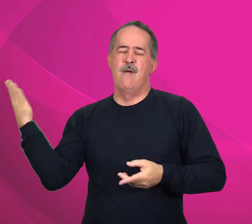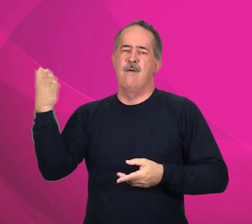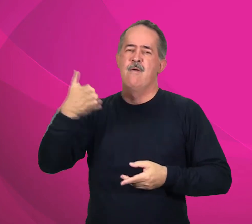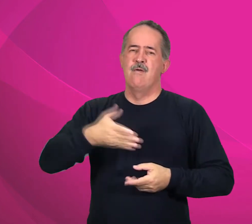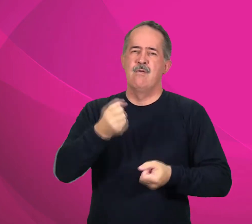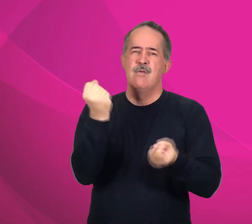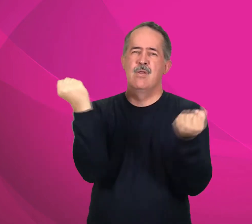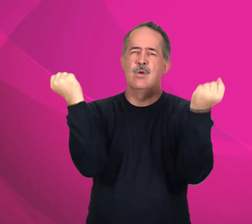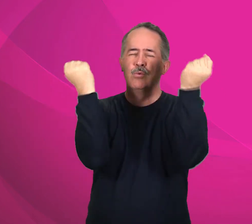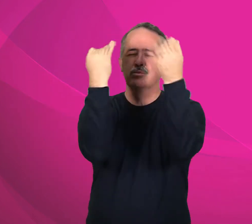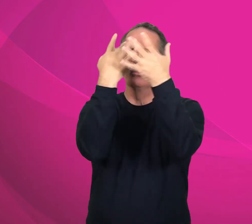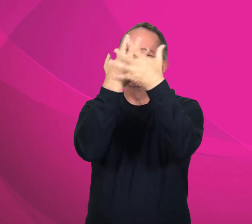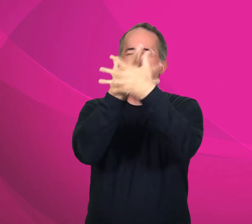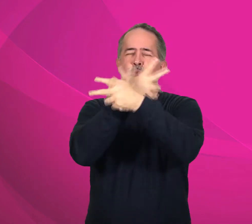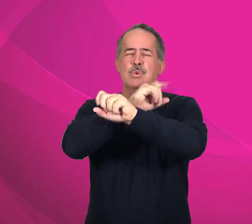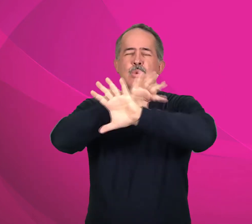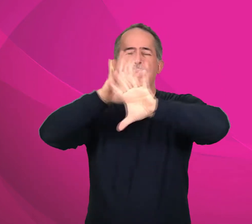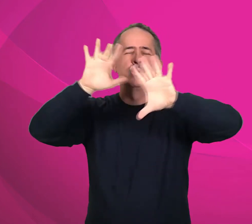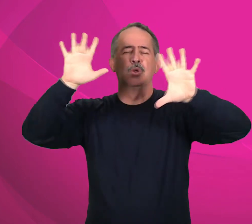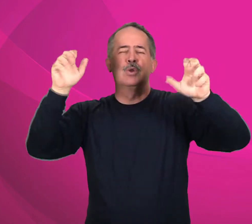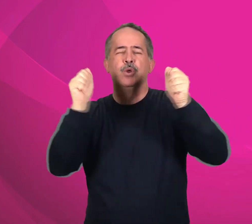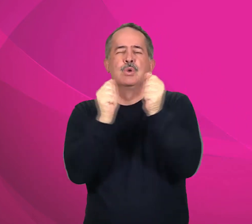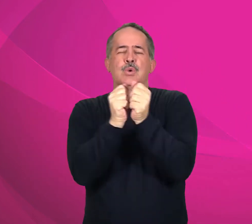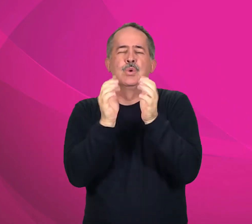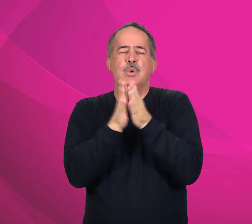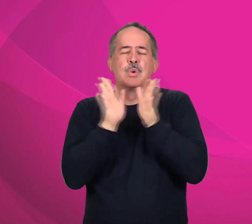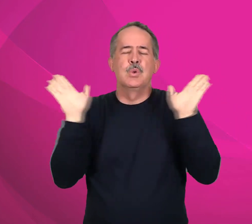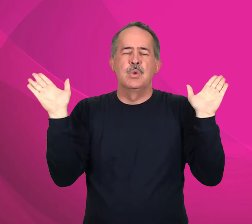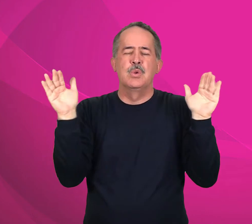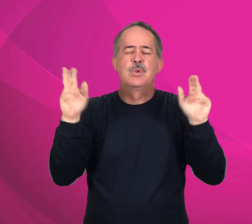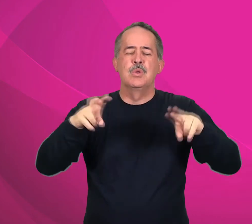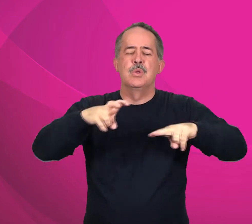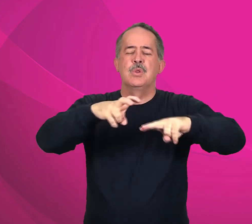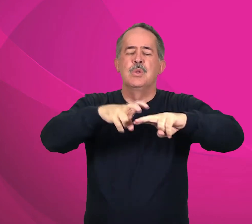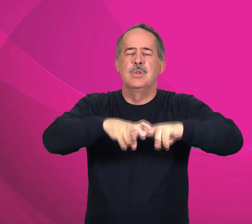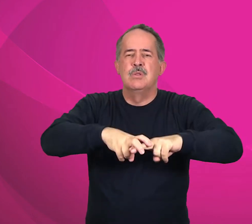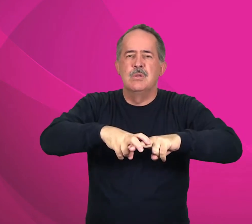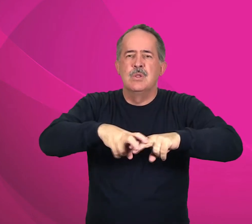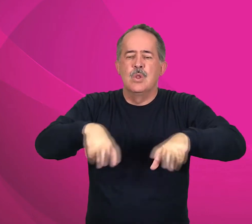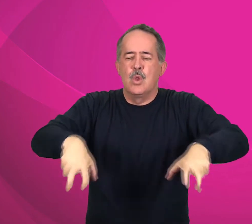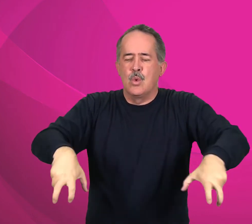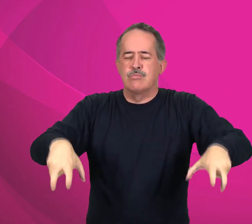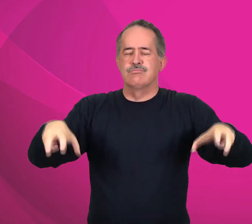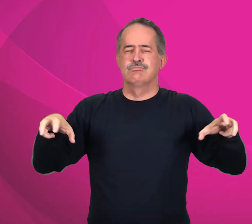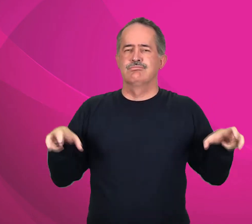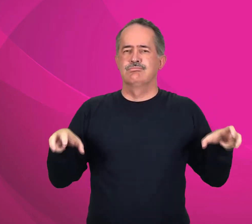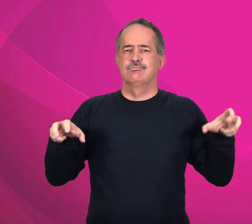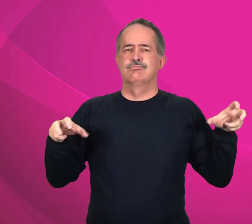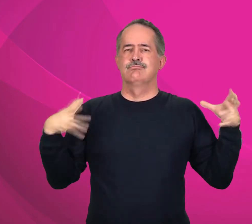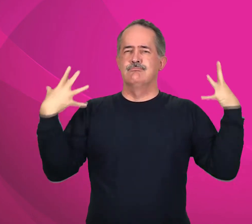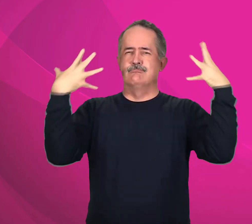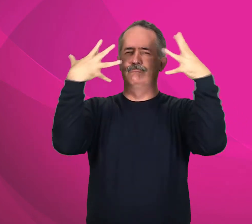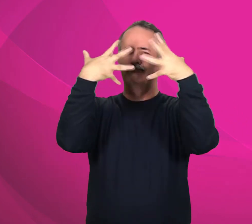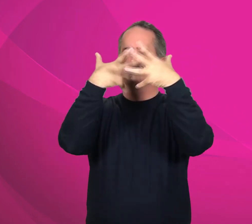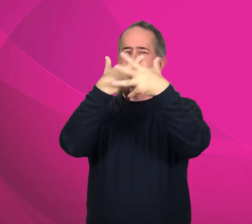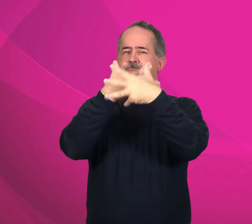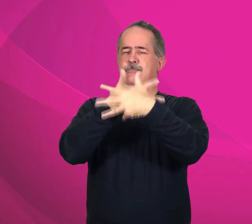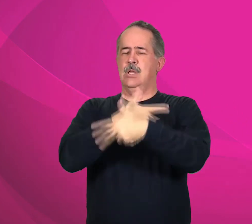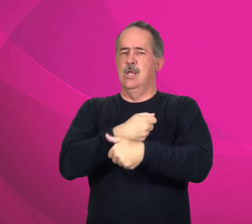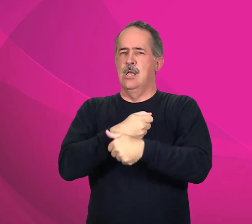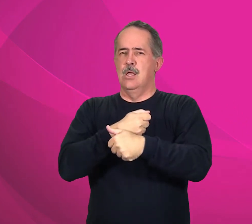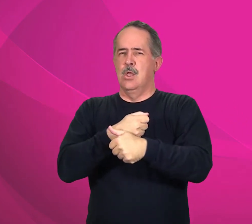acompanhado de todos os anjos vai se sentar num trono glorioso e